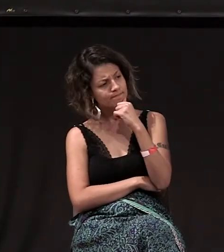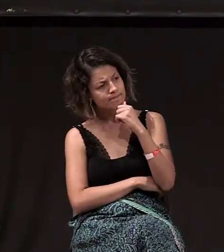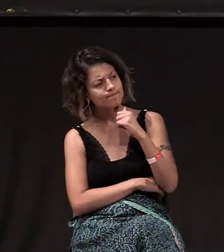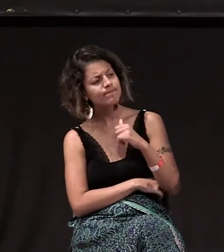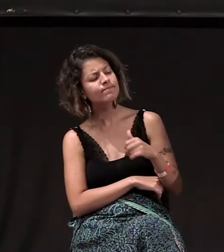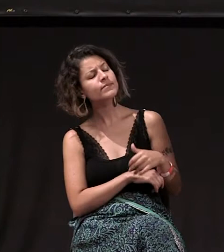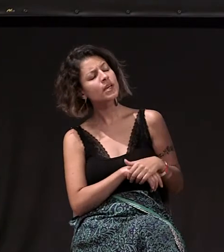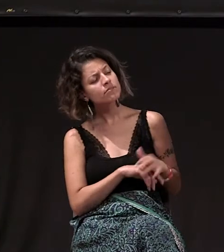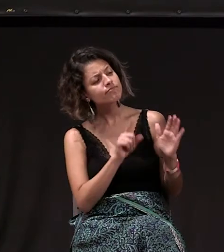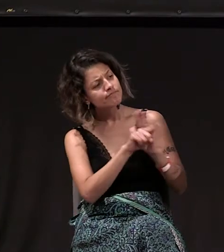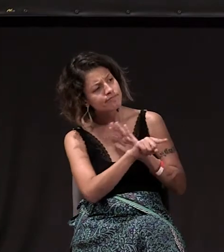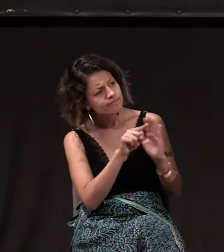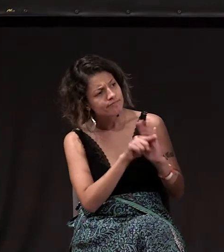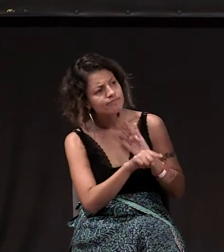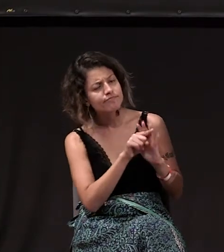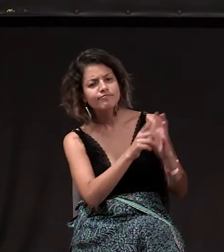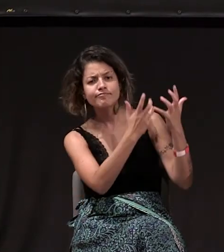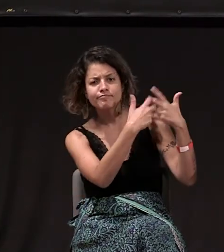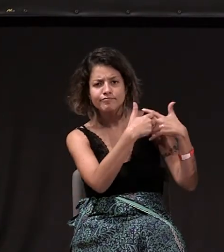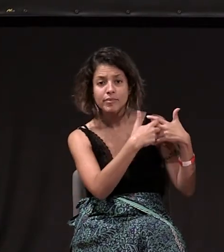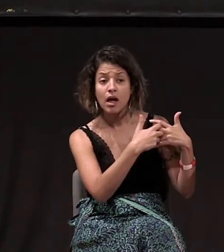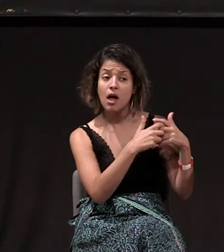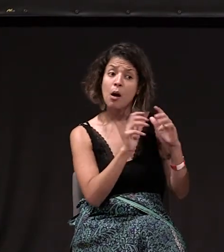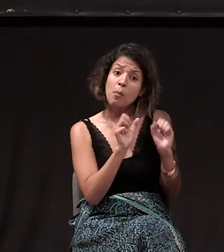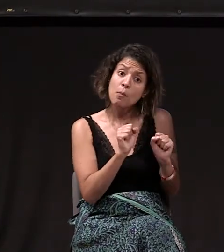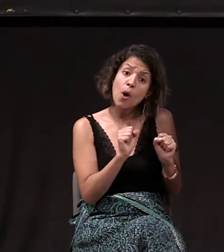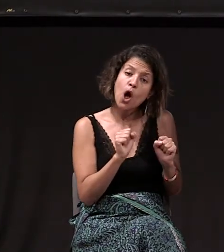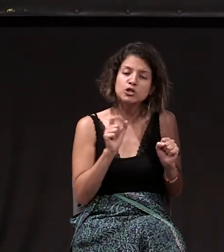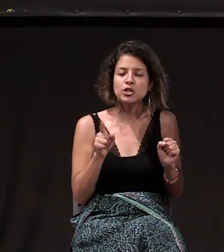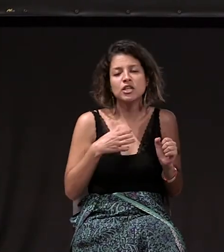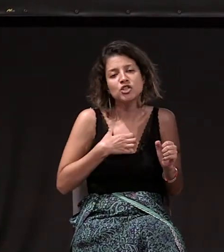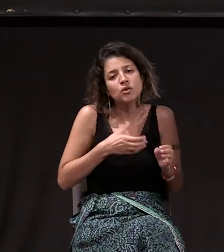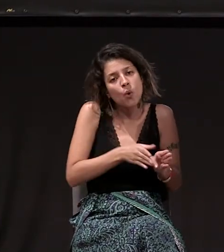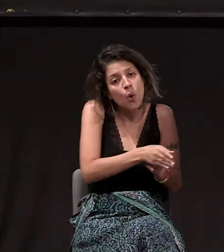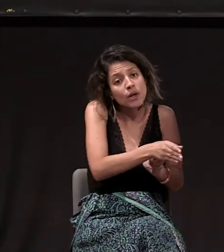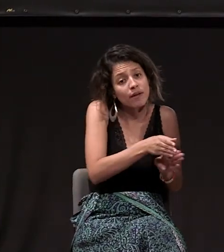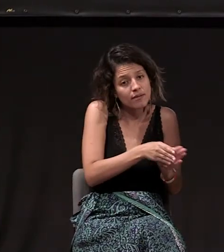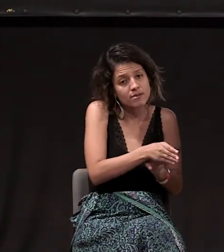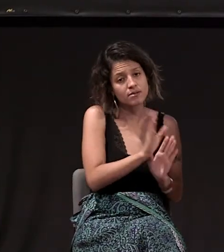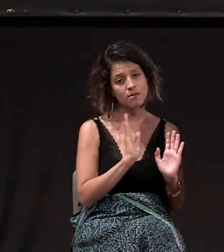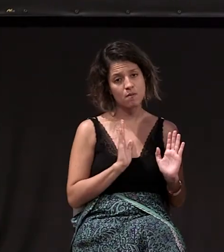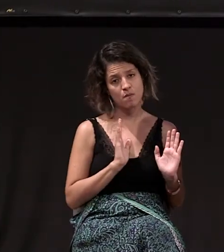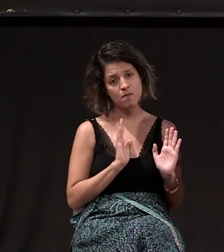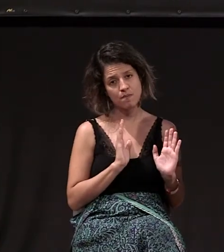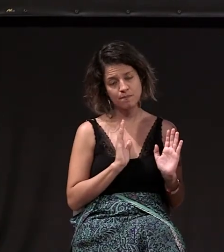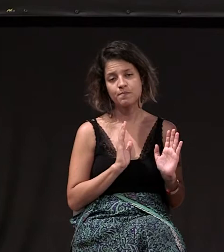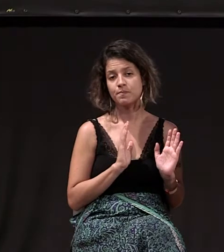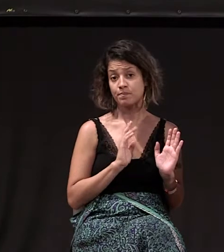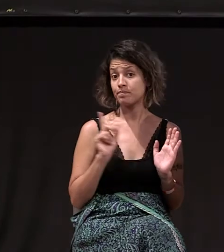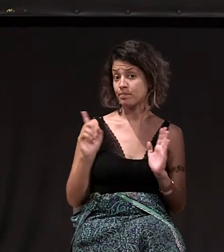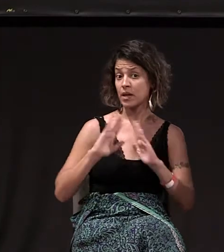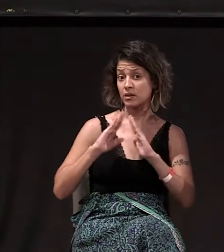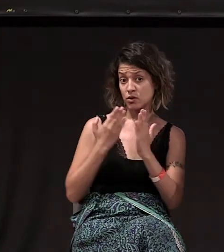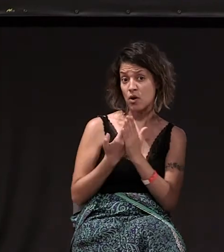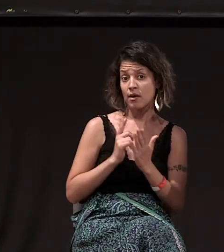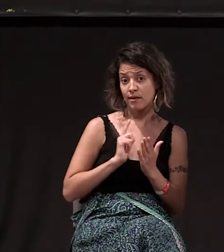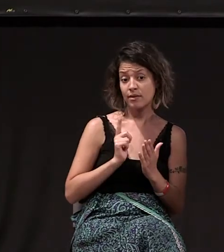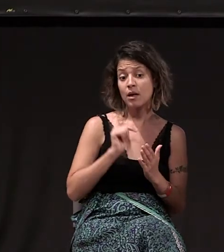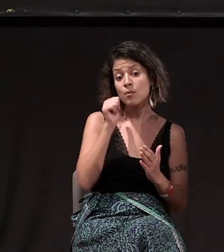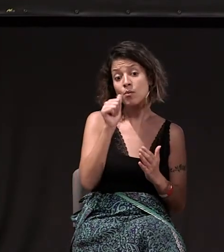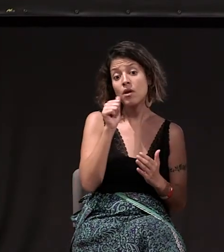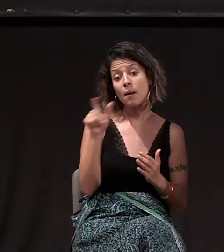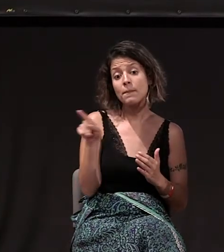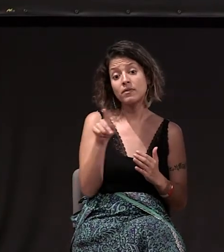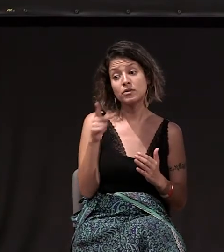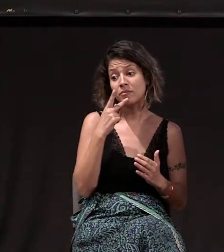poder atuar orientando. Agora, isso também, infelizmente, é uma realidade. Nós temos uma escola onde uma professora nos disse que